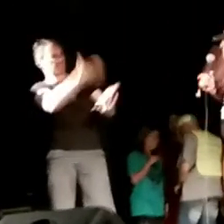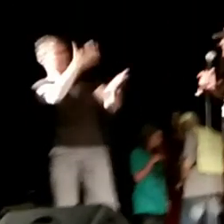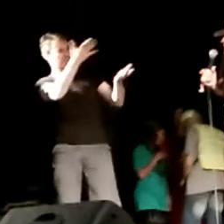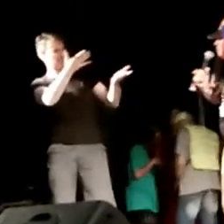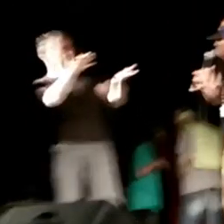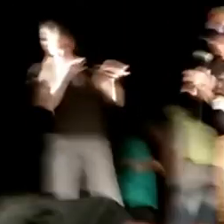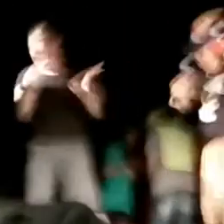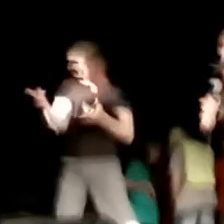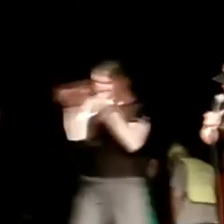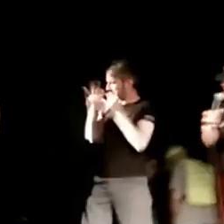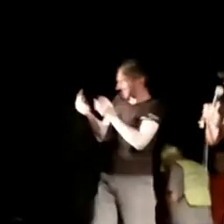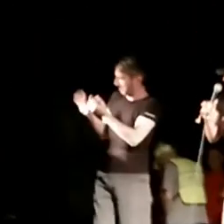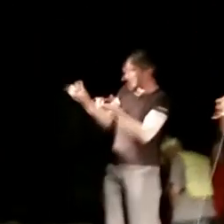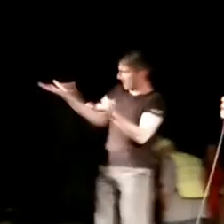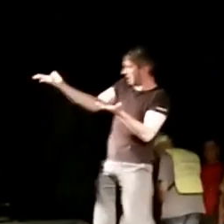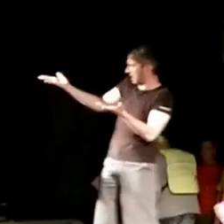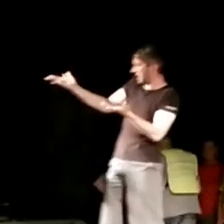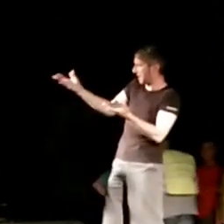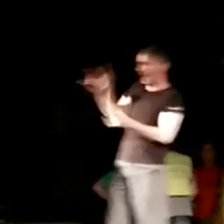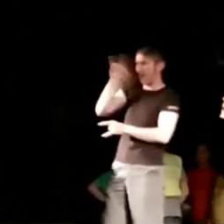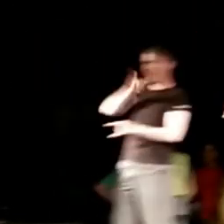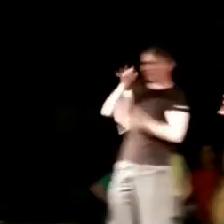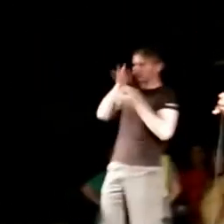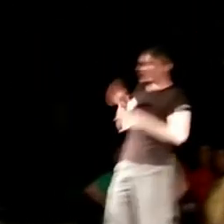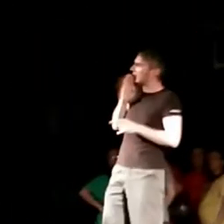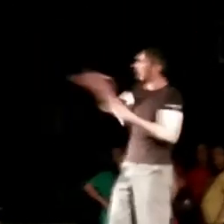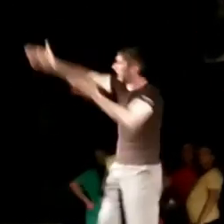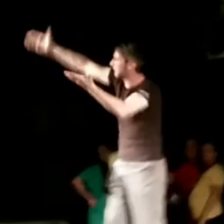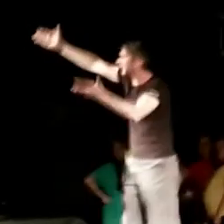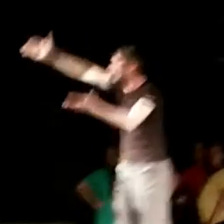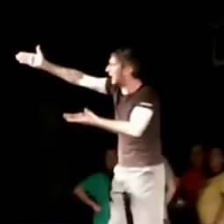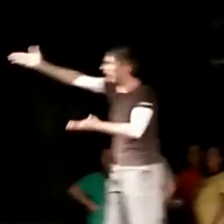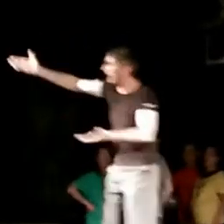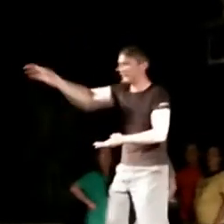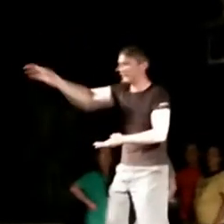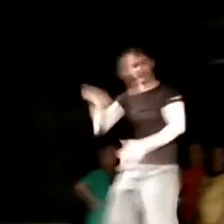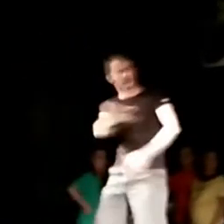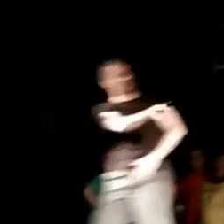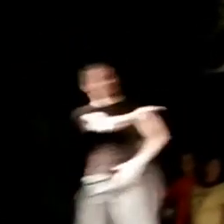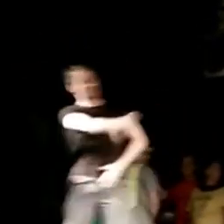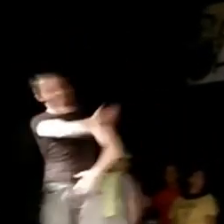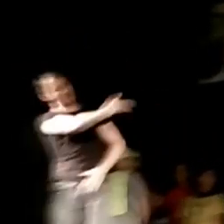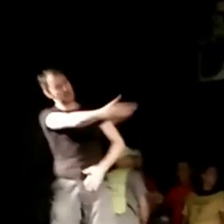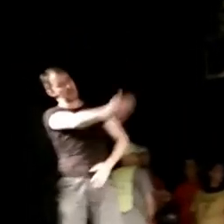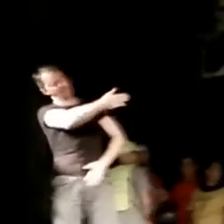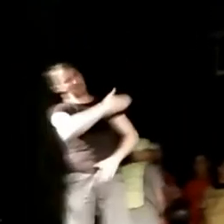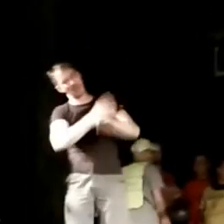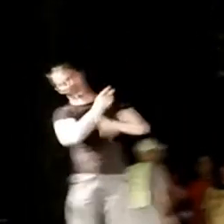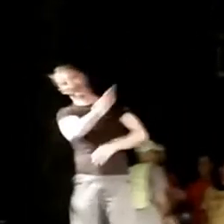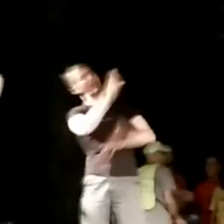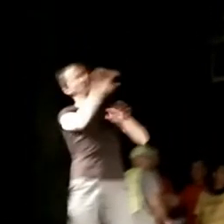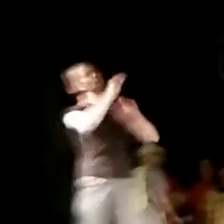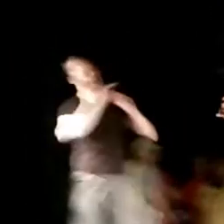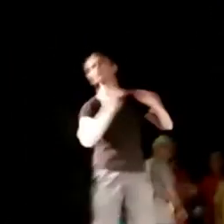¿Qué problema tiene con los chinos? ¿Tiene problema con los africanos, con los chinos? ¿Qué le pasa? Agafe las cosas y vaya a irse a su